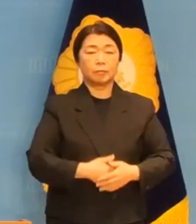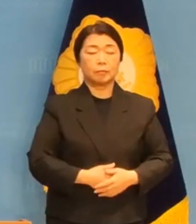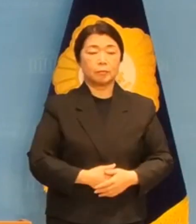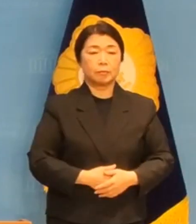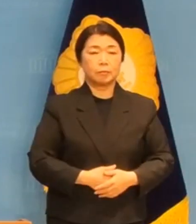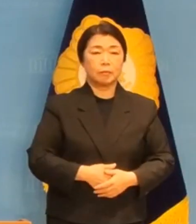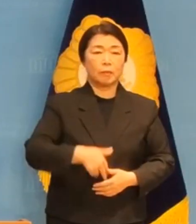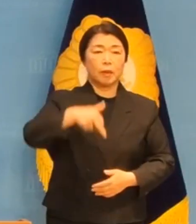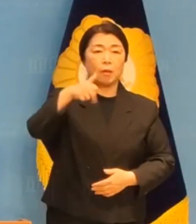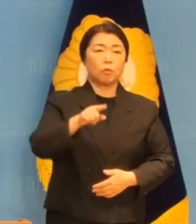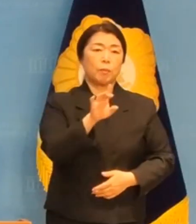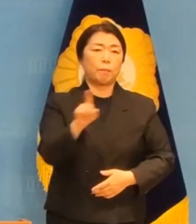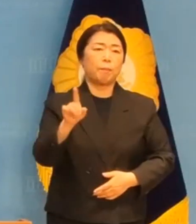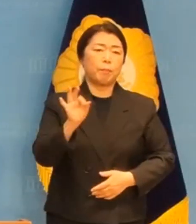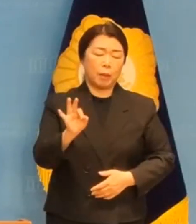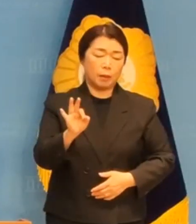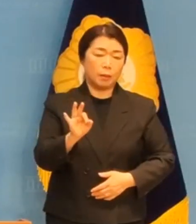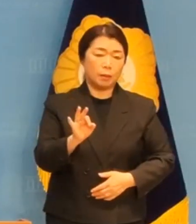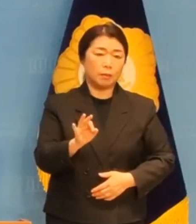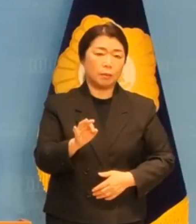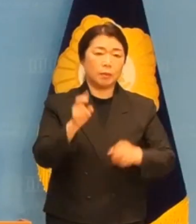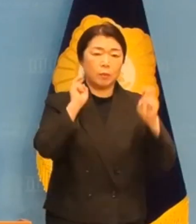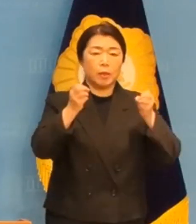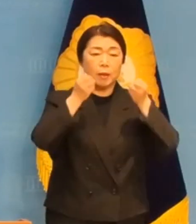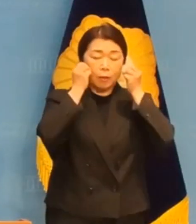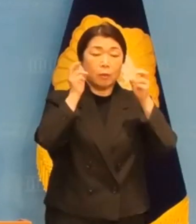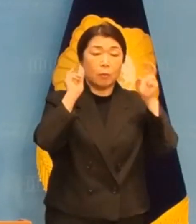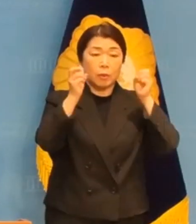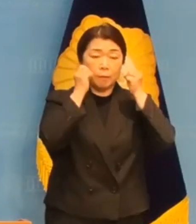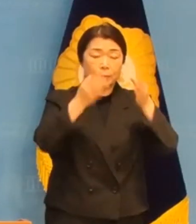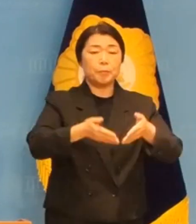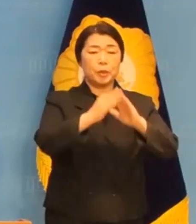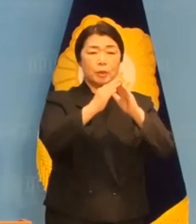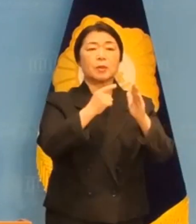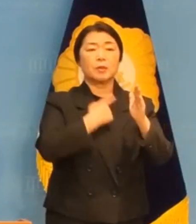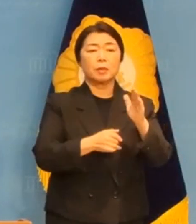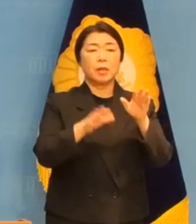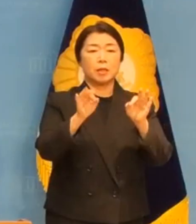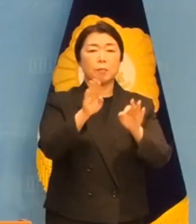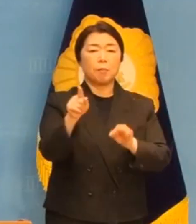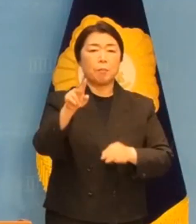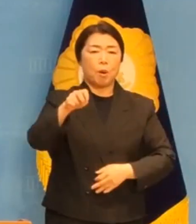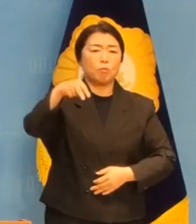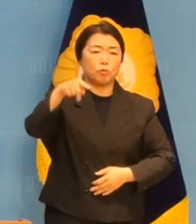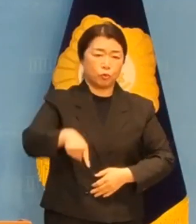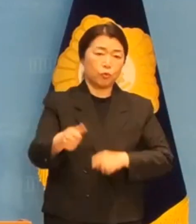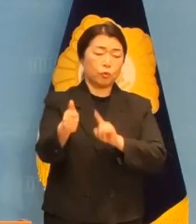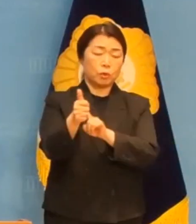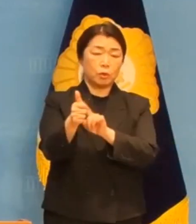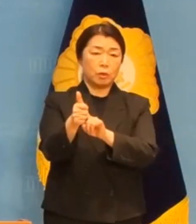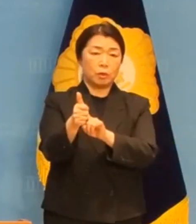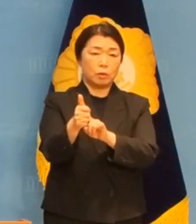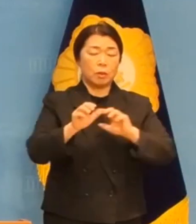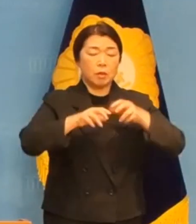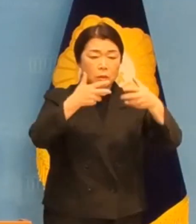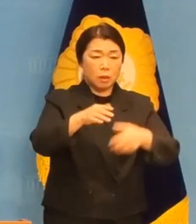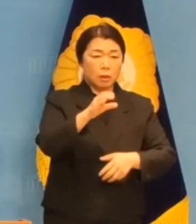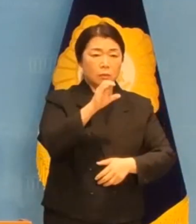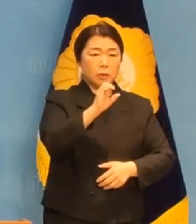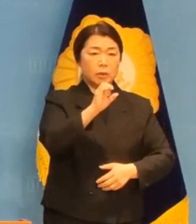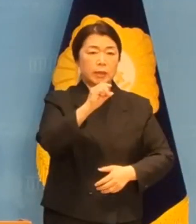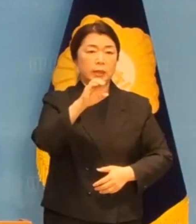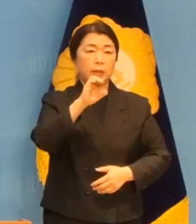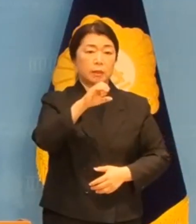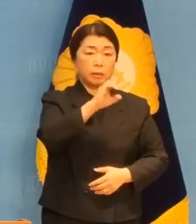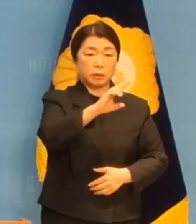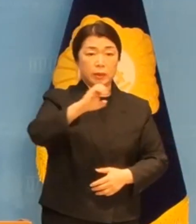쿠팡의 창업주이자 실질적 오너인 김범석 쿠팡 INC 이사회 의장이 글로벌 CEO로서의